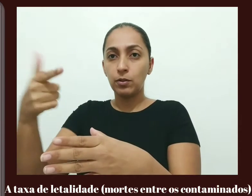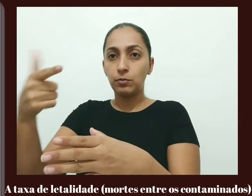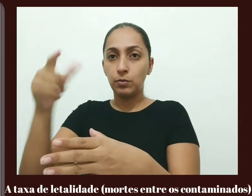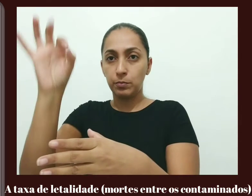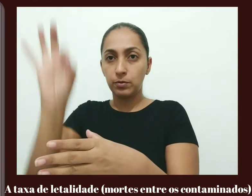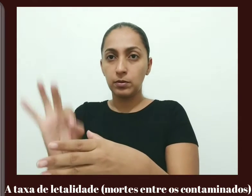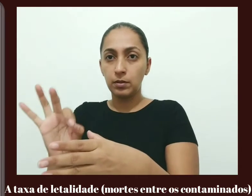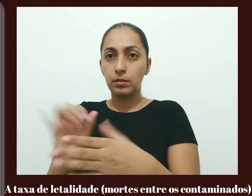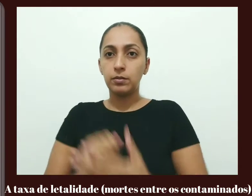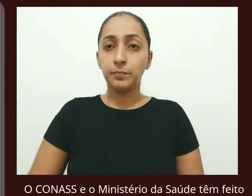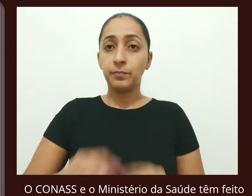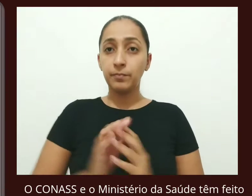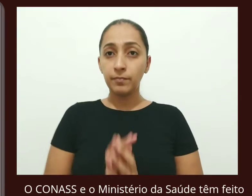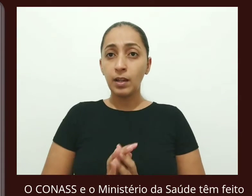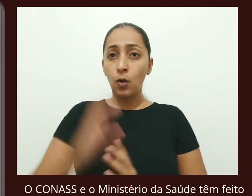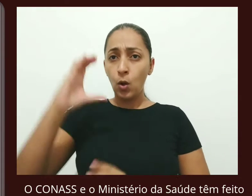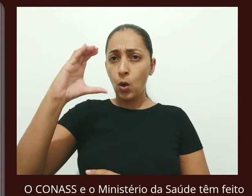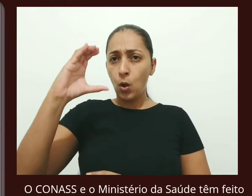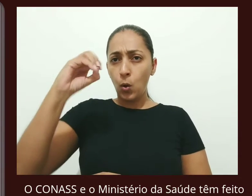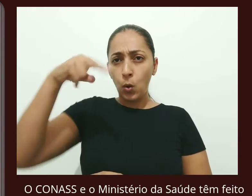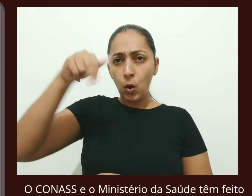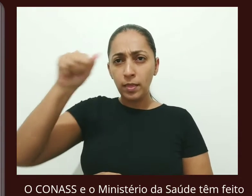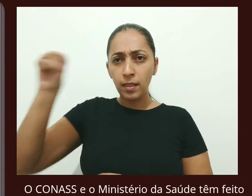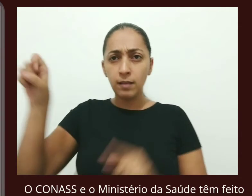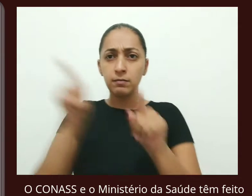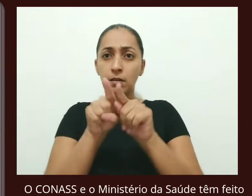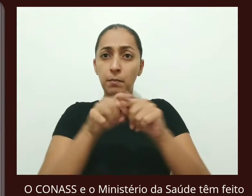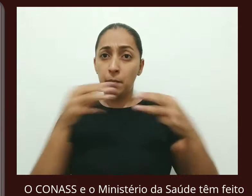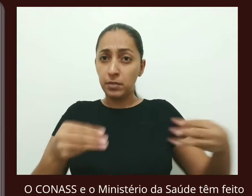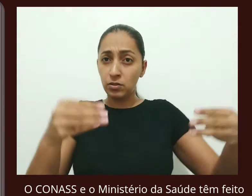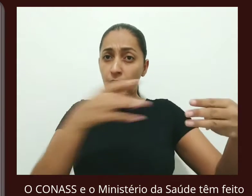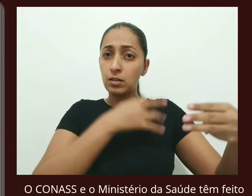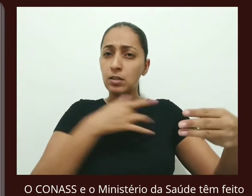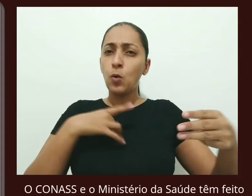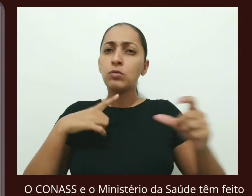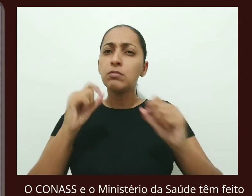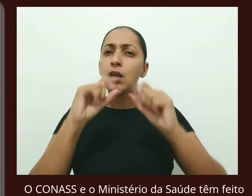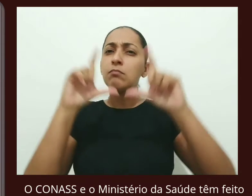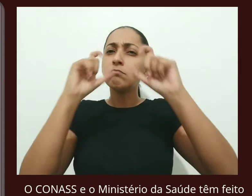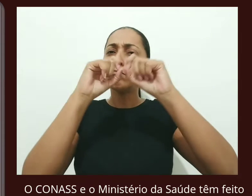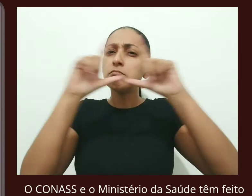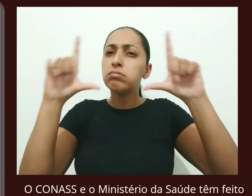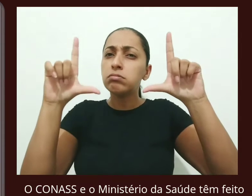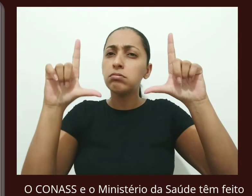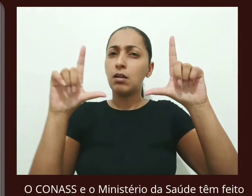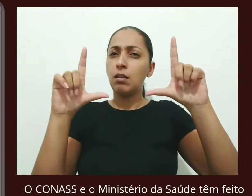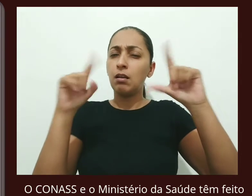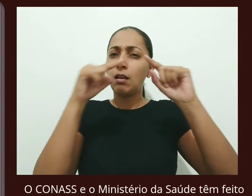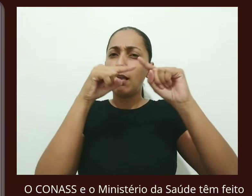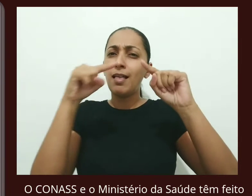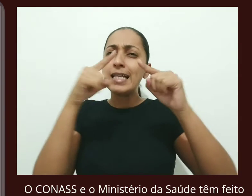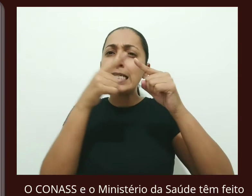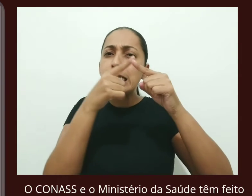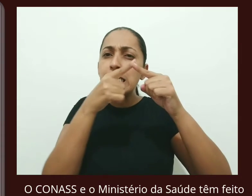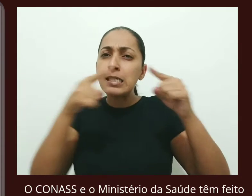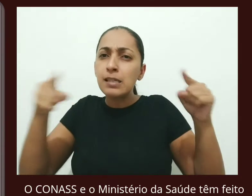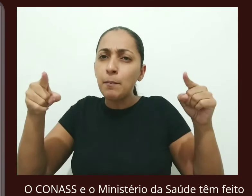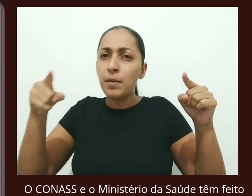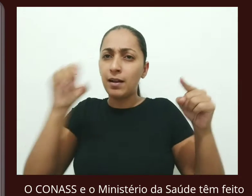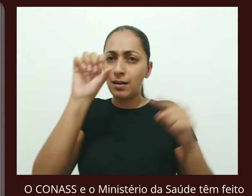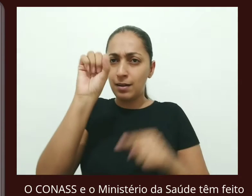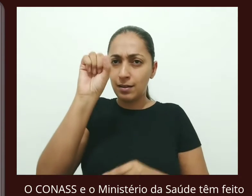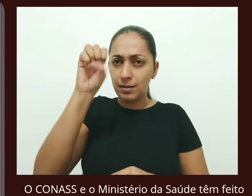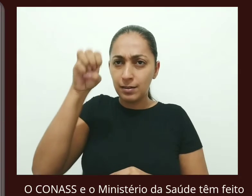está em 27,2%. O CONAS e o Ministério da Saúde têm feito análise temporal